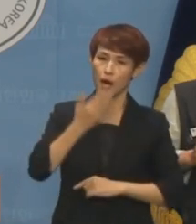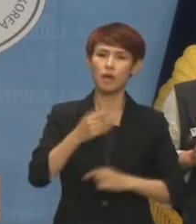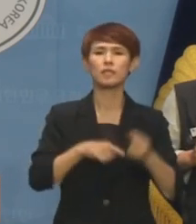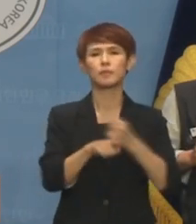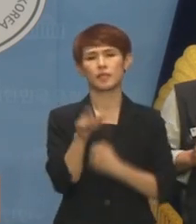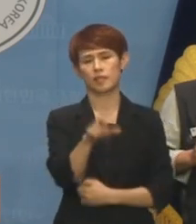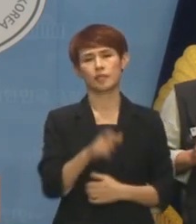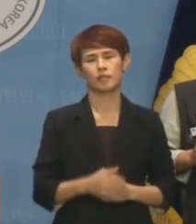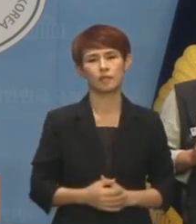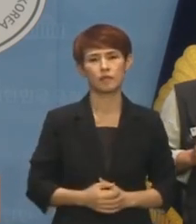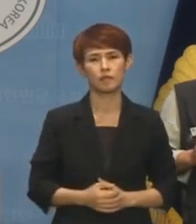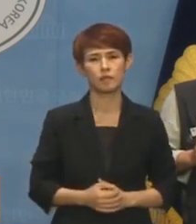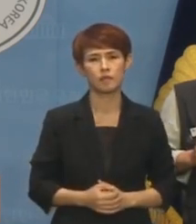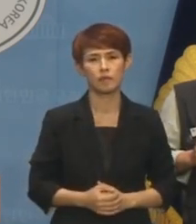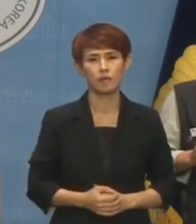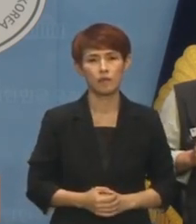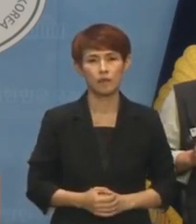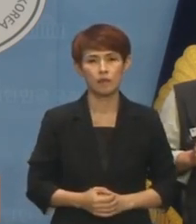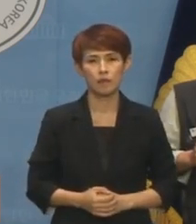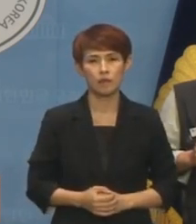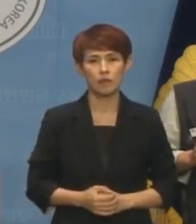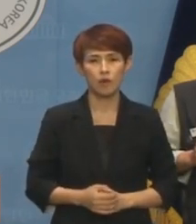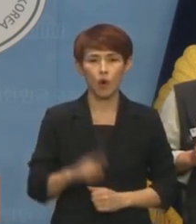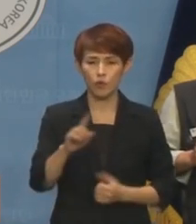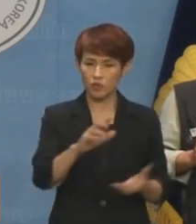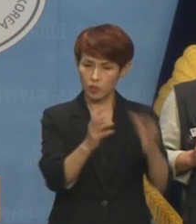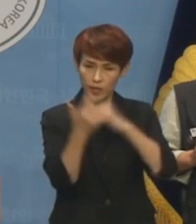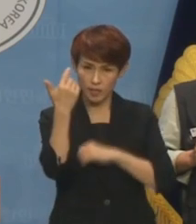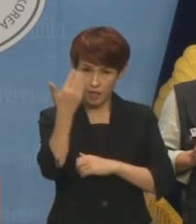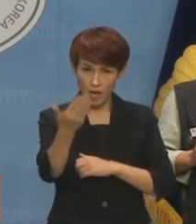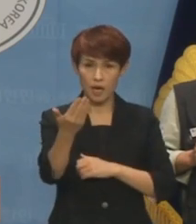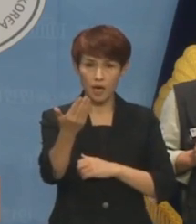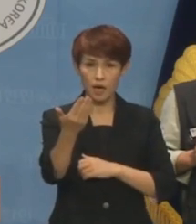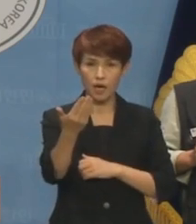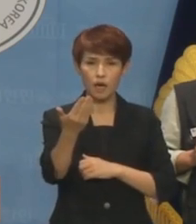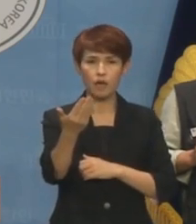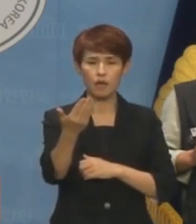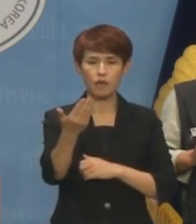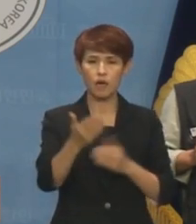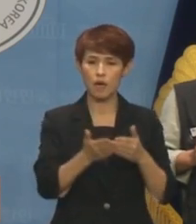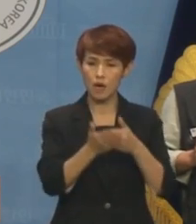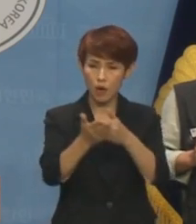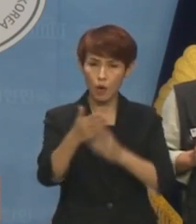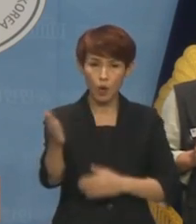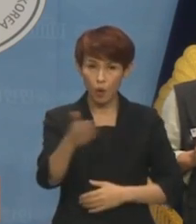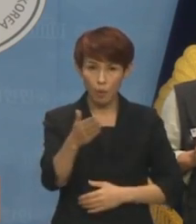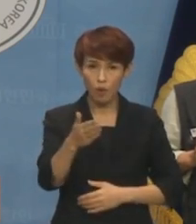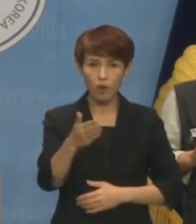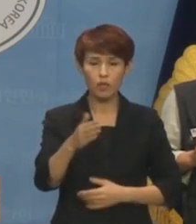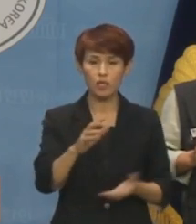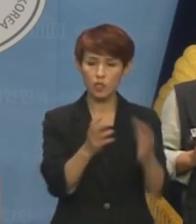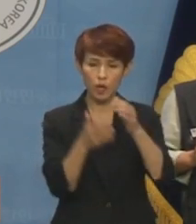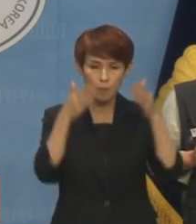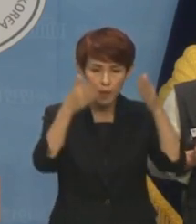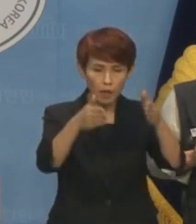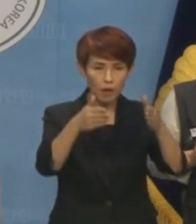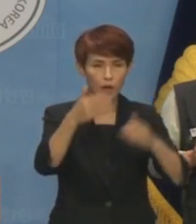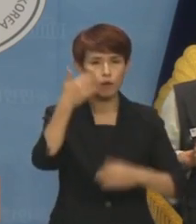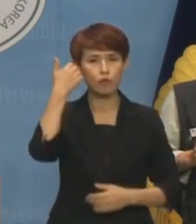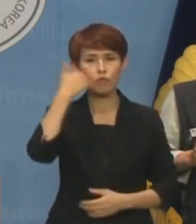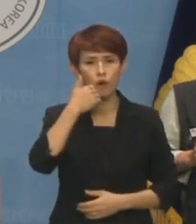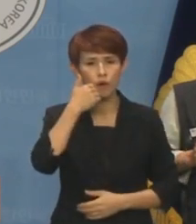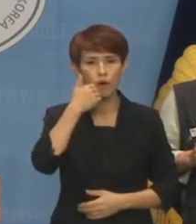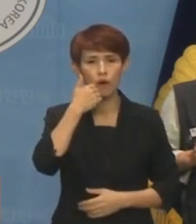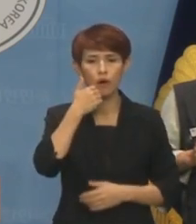의미한다. 어떤 전환이어야 하는지에 대한 대안이가 없는 한 전환의 방향을 누가